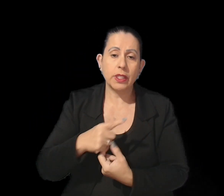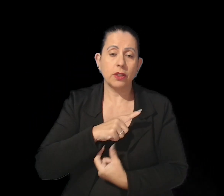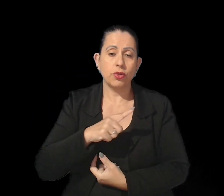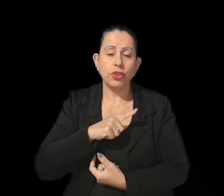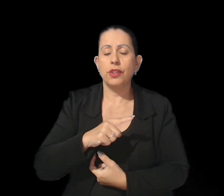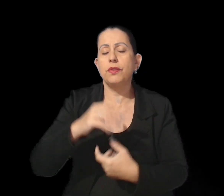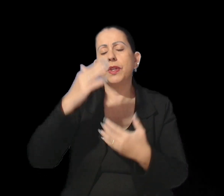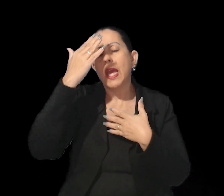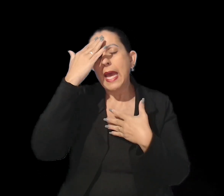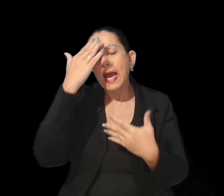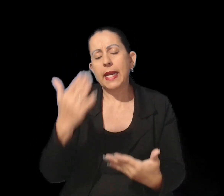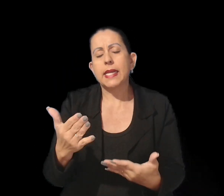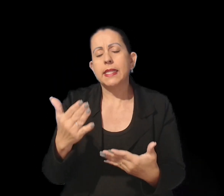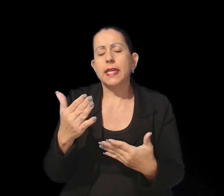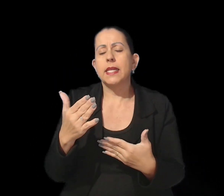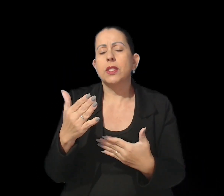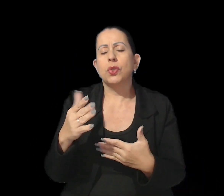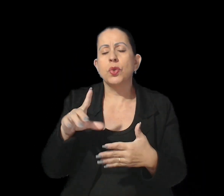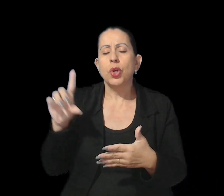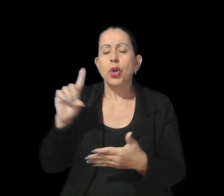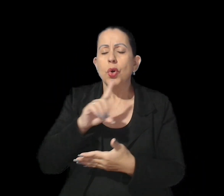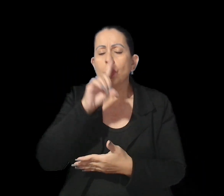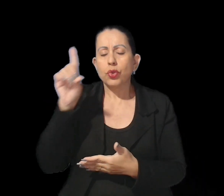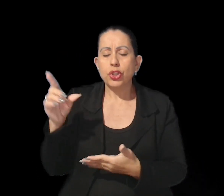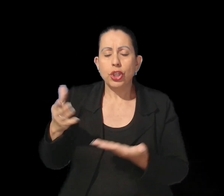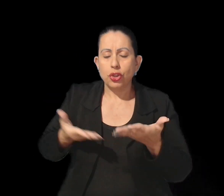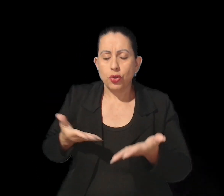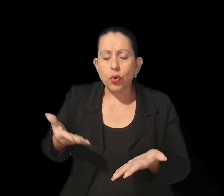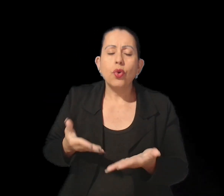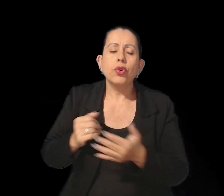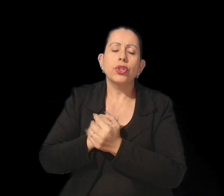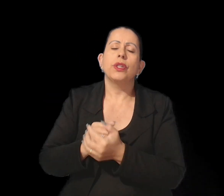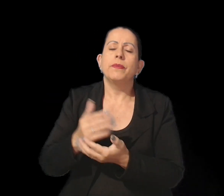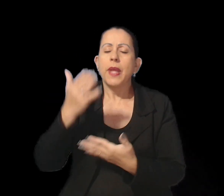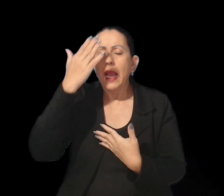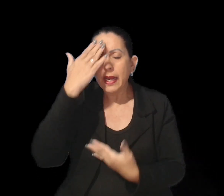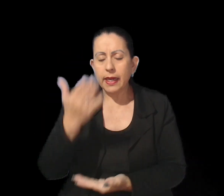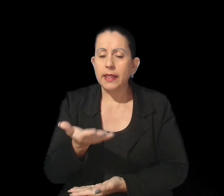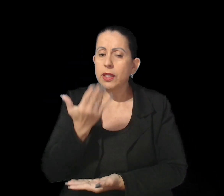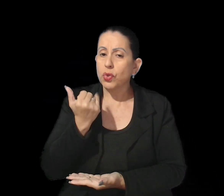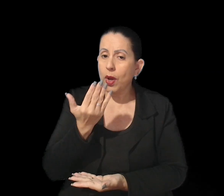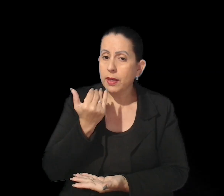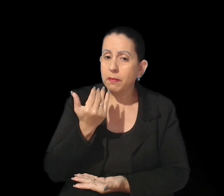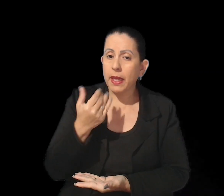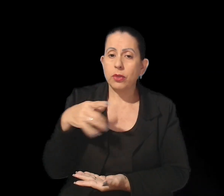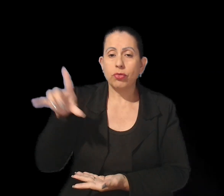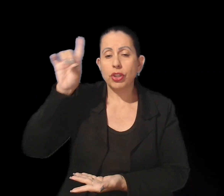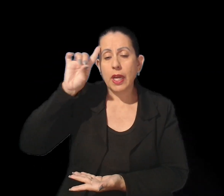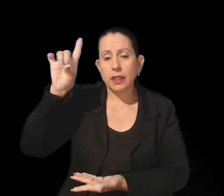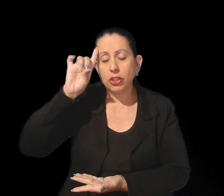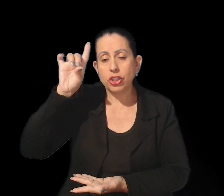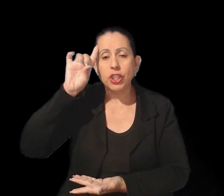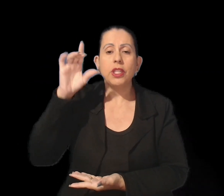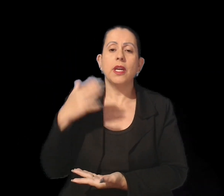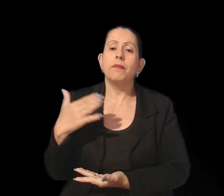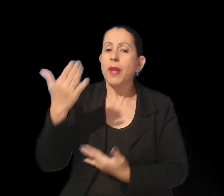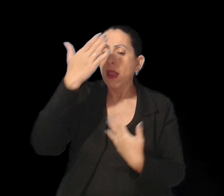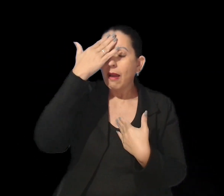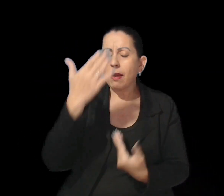que eu tive, agradeço o dia de hoje, agradeço o alimento de cada dia,